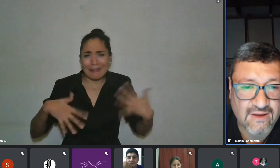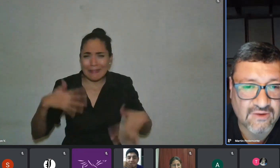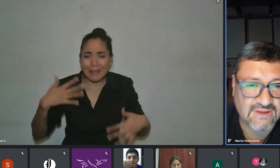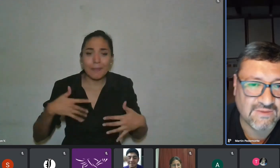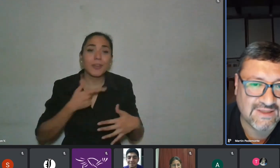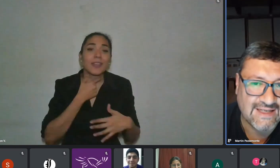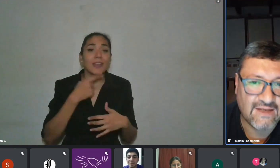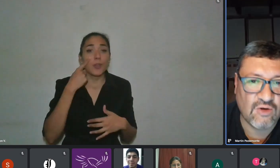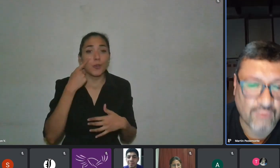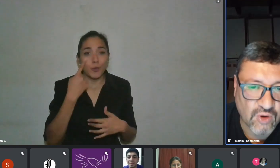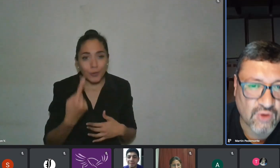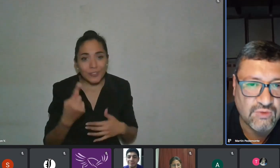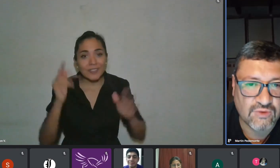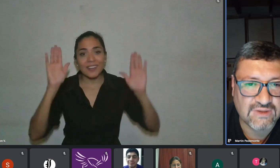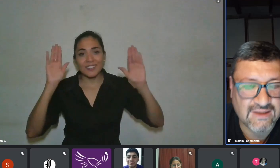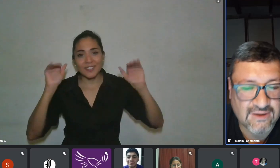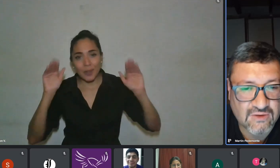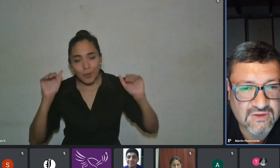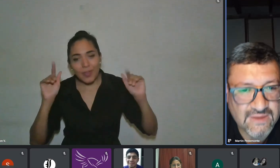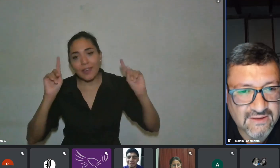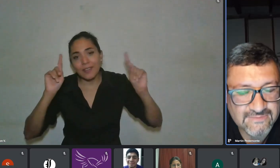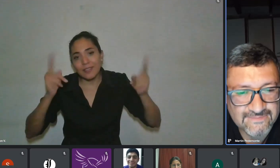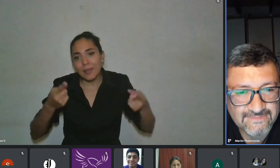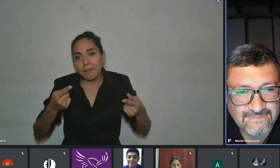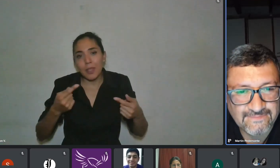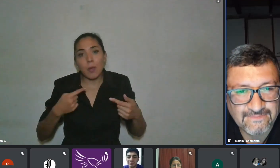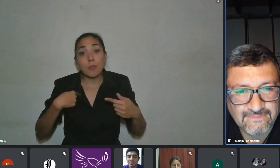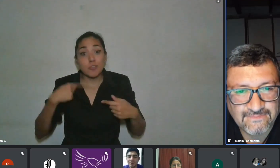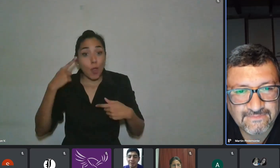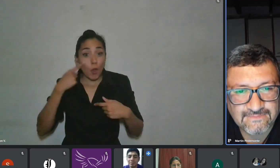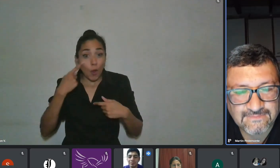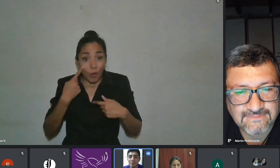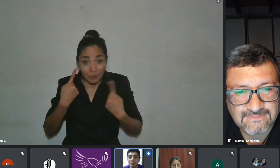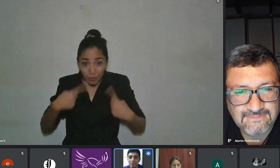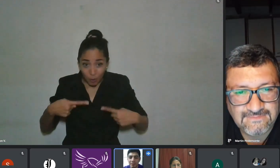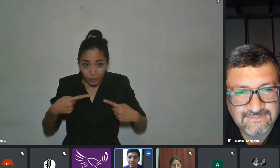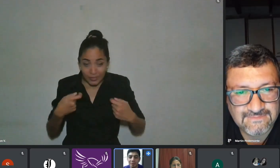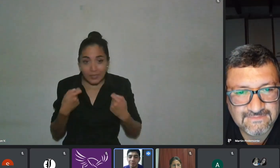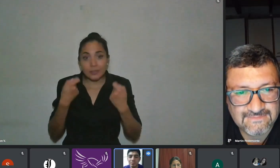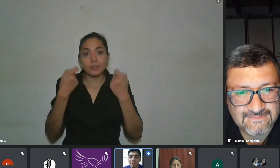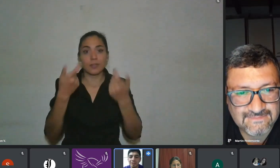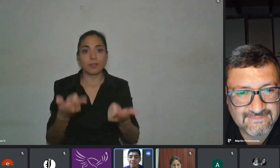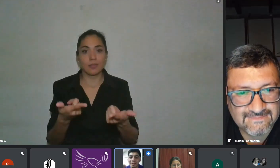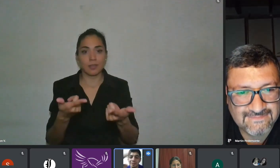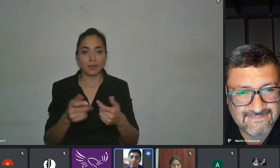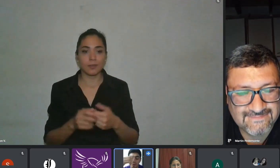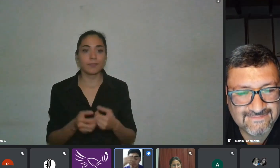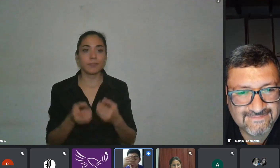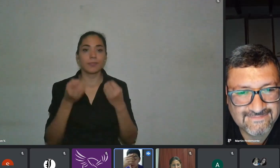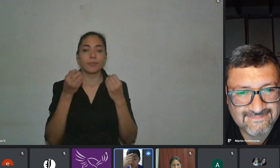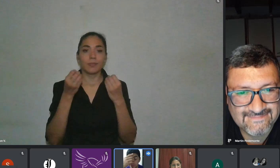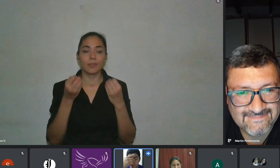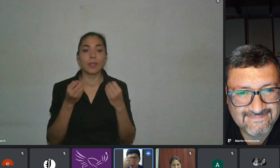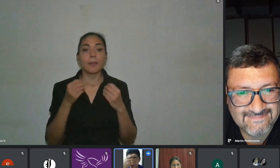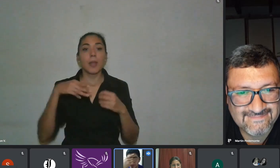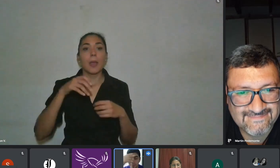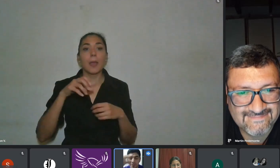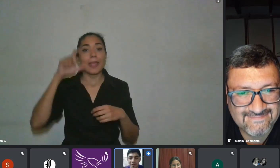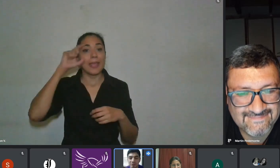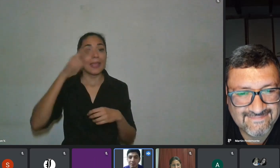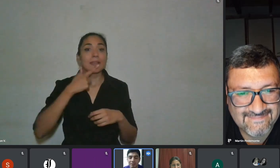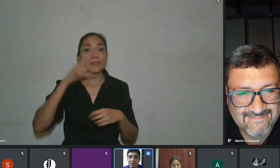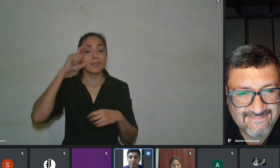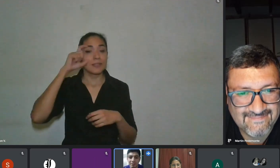conocerlos, saludarlos y brindarles lo poco que uno tiene de conocimiento. Dele, profe. Bueno, muchas gracias y bueno, escucho